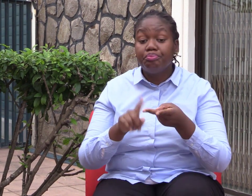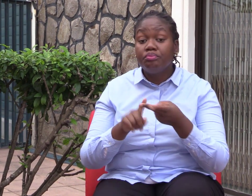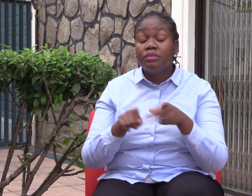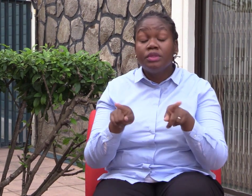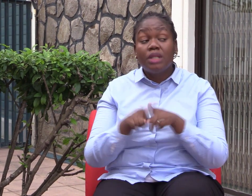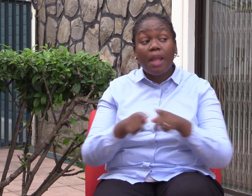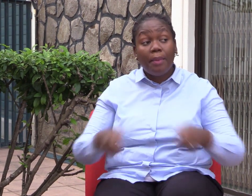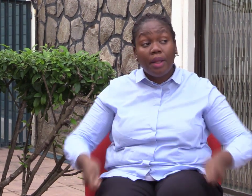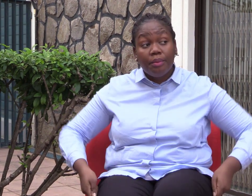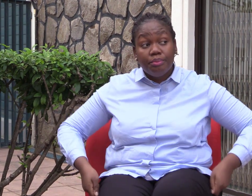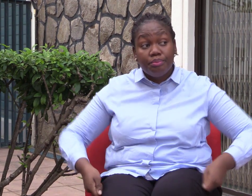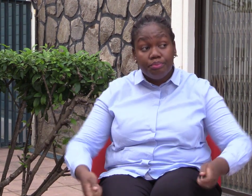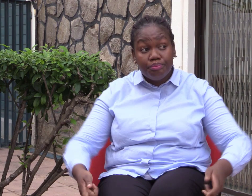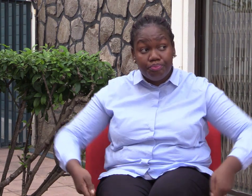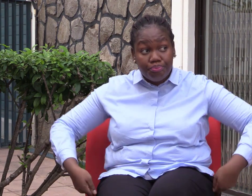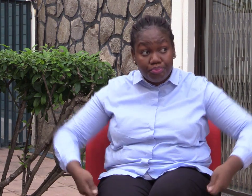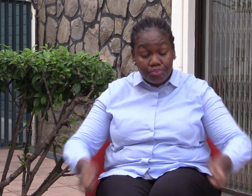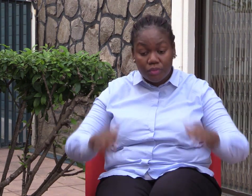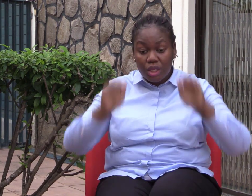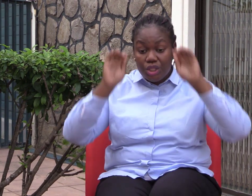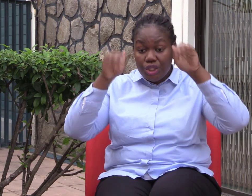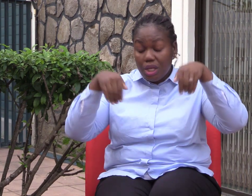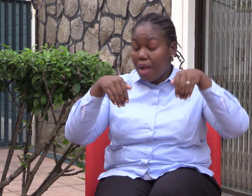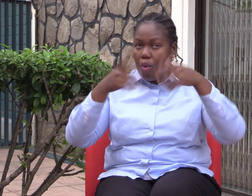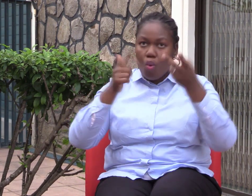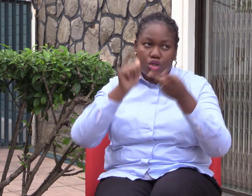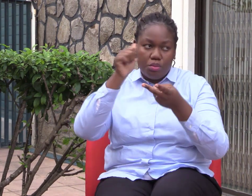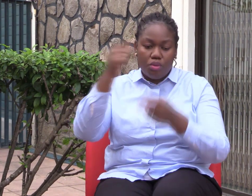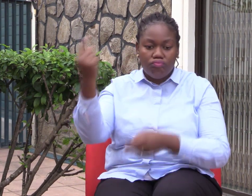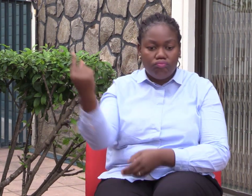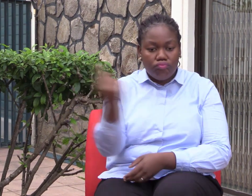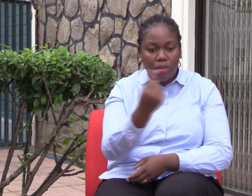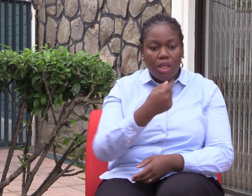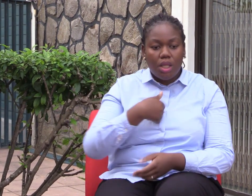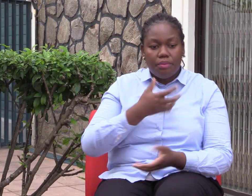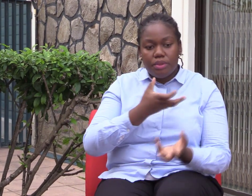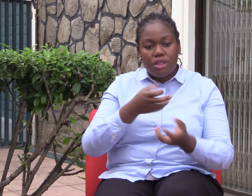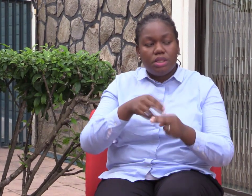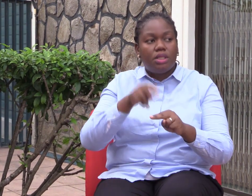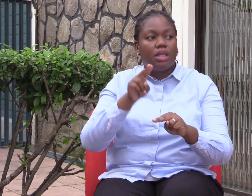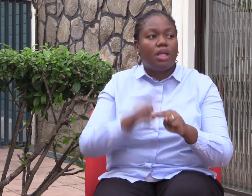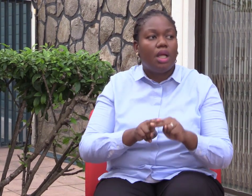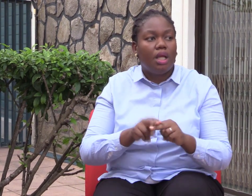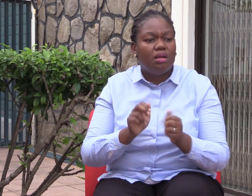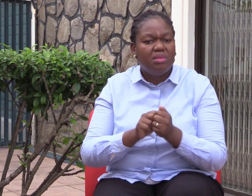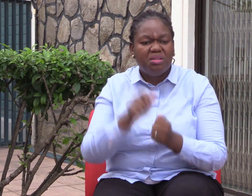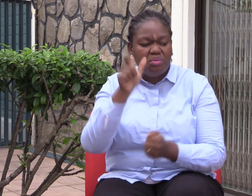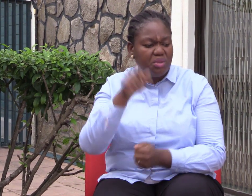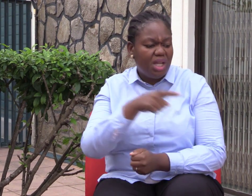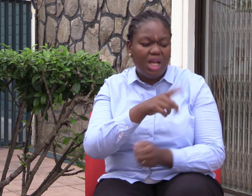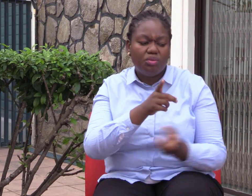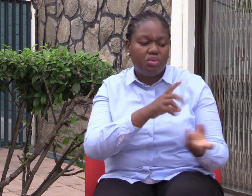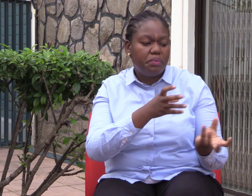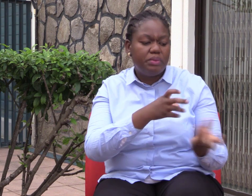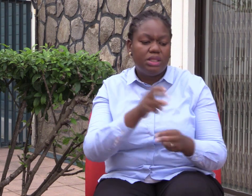sai e deixa o seu utente no local, ou o seu passageiro, por ter uma deficiência visual.